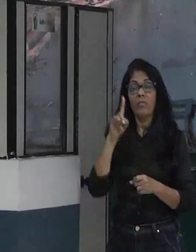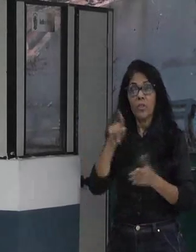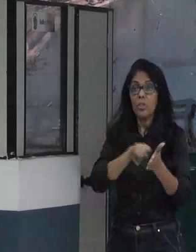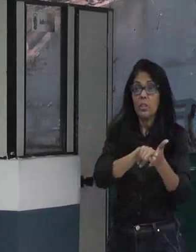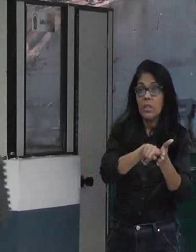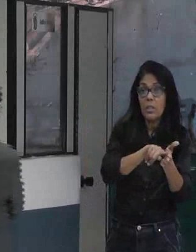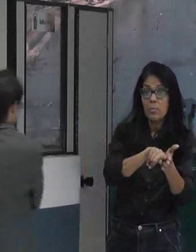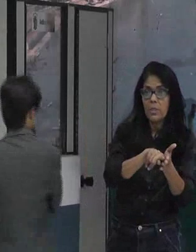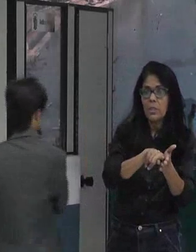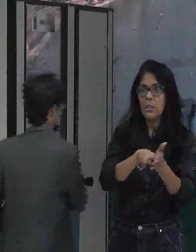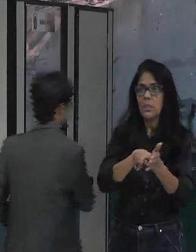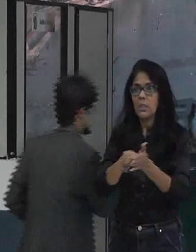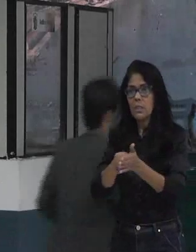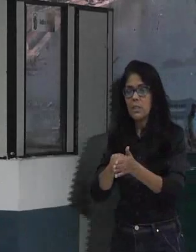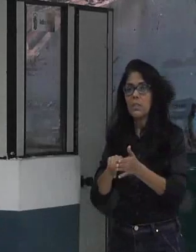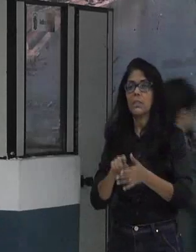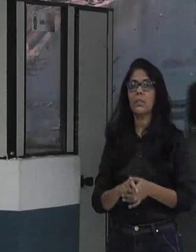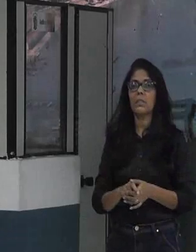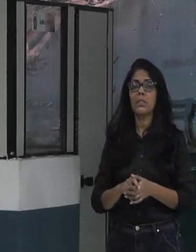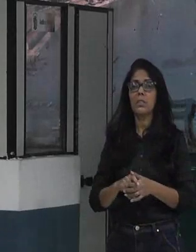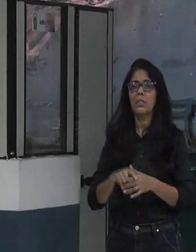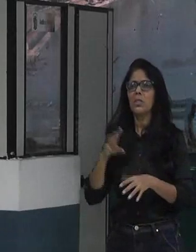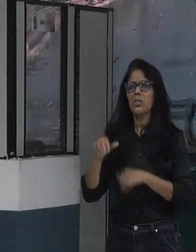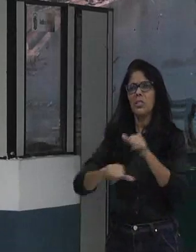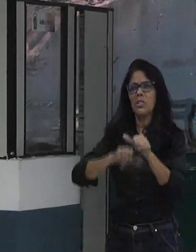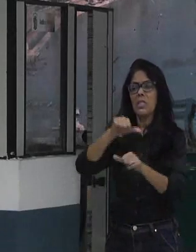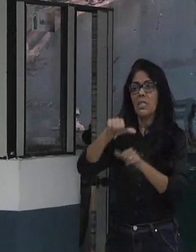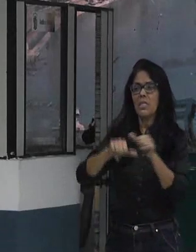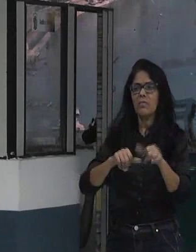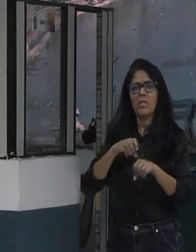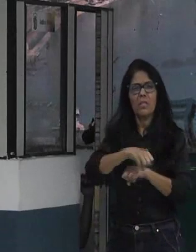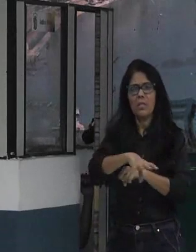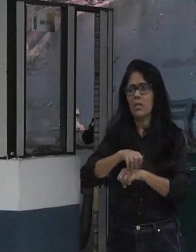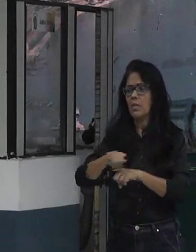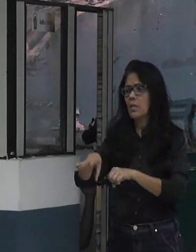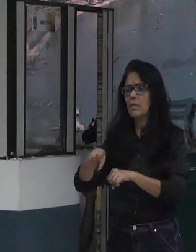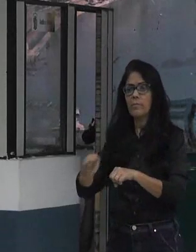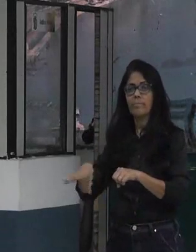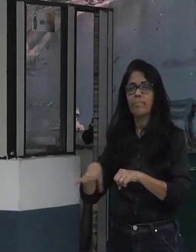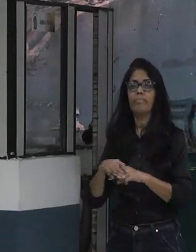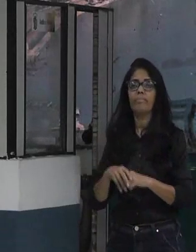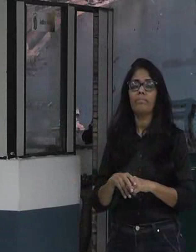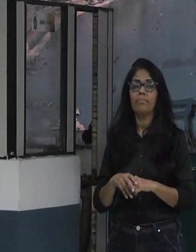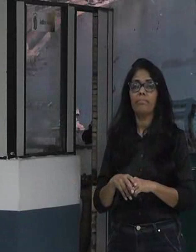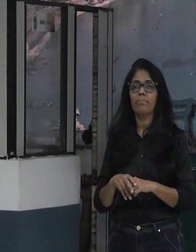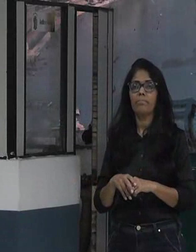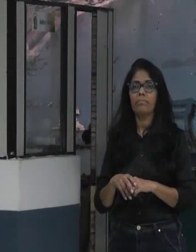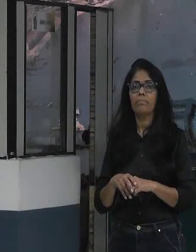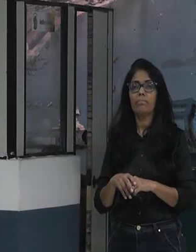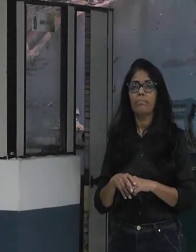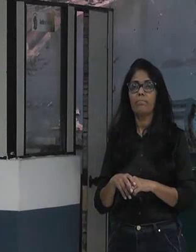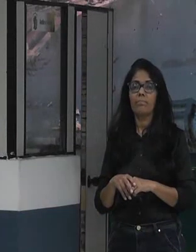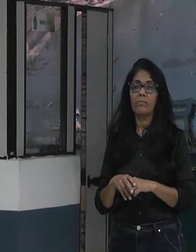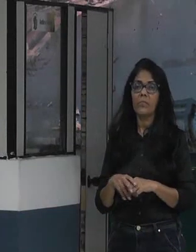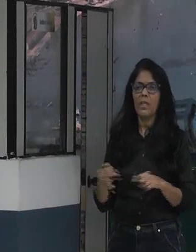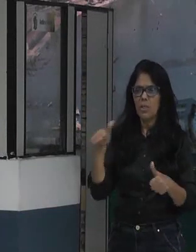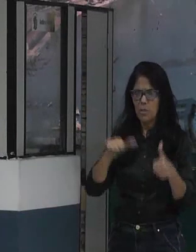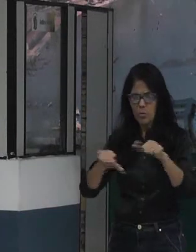visão internacional e transferência de conhecimento. O ranking deste ano avaliou